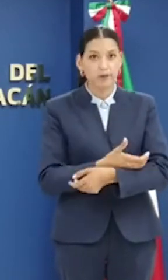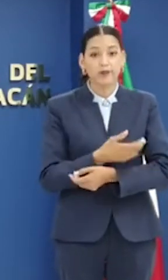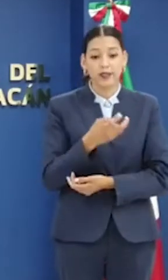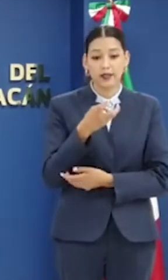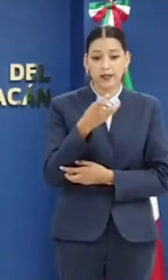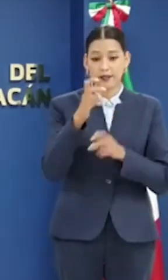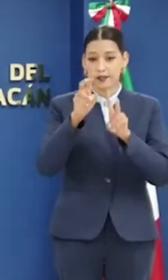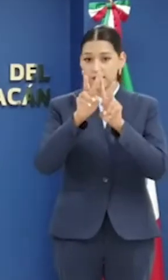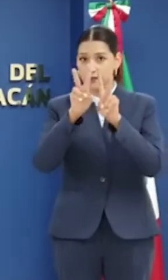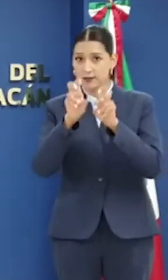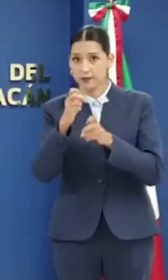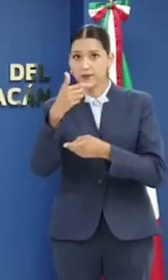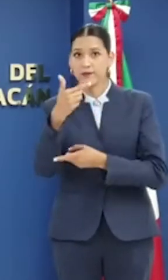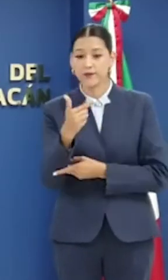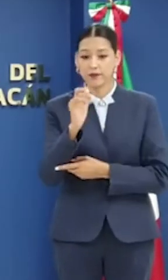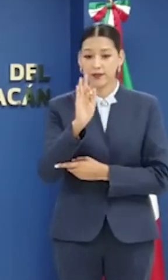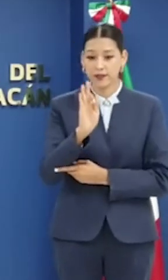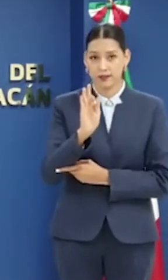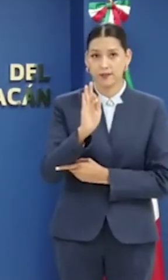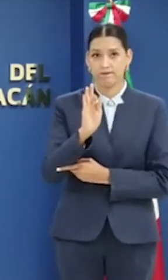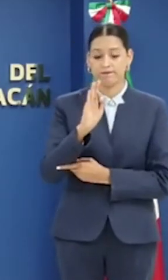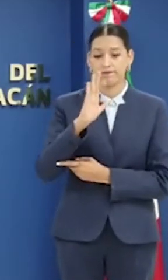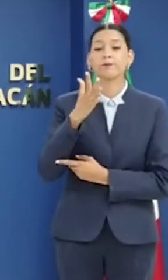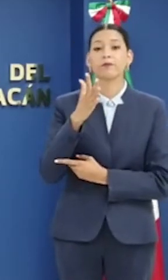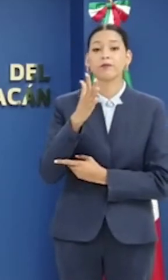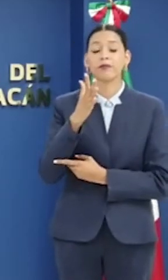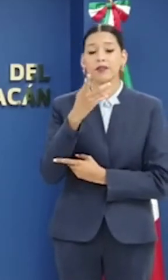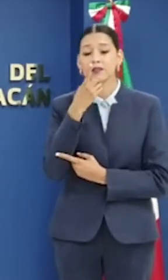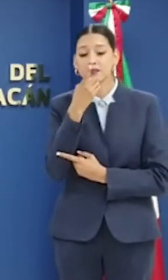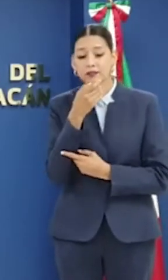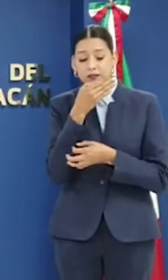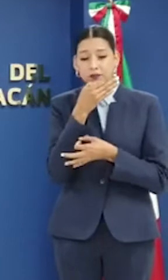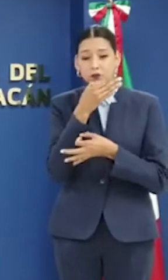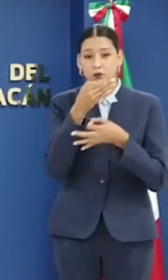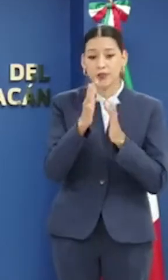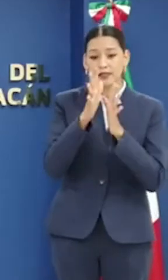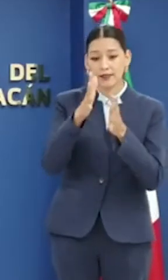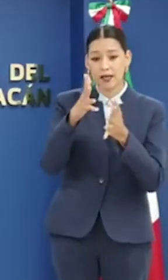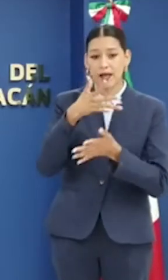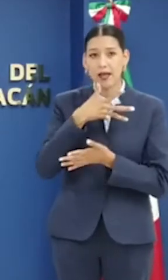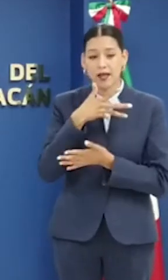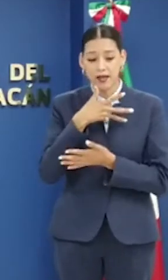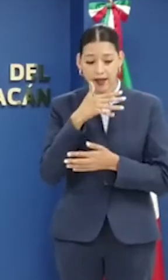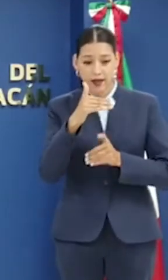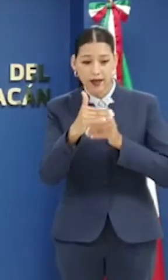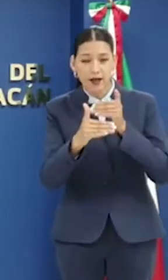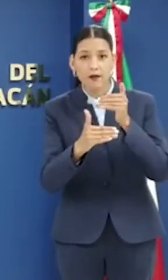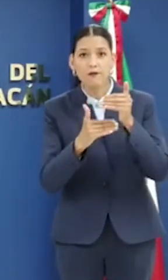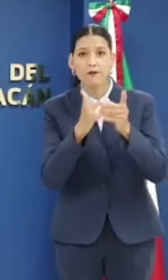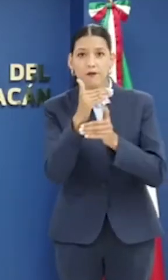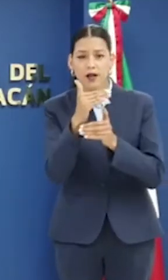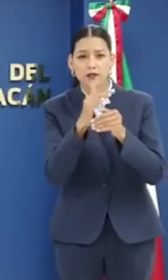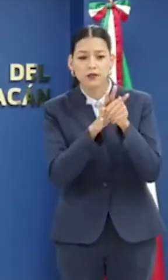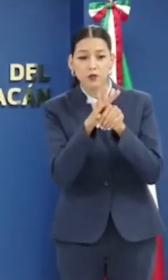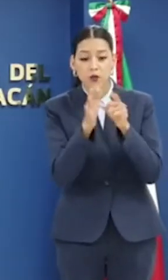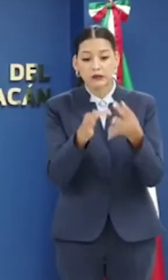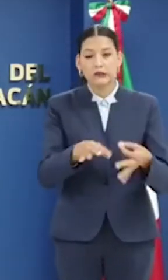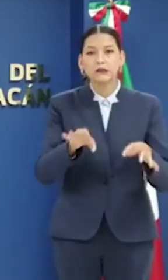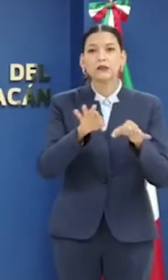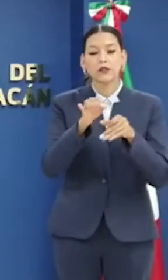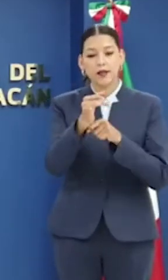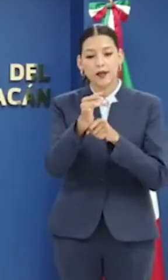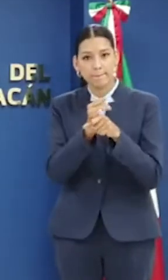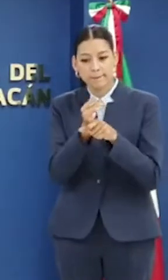en contra de la víctima, mientras que una segunda persona se encontraba por el lado del copiloto